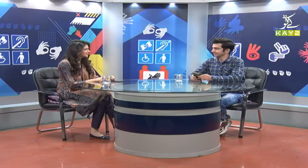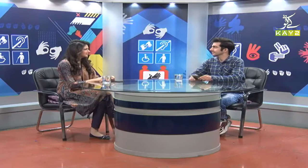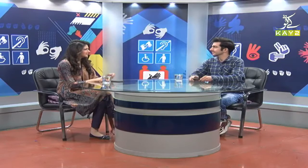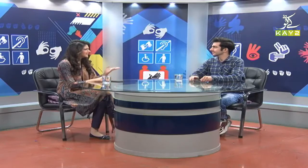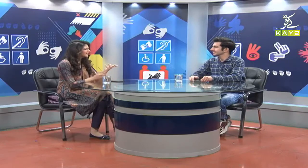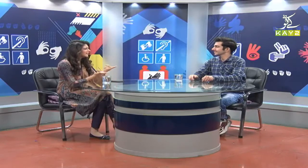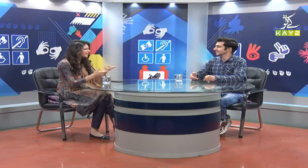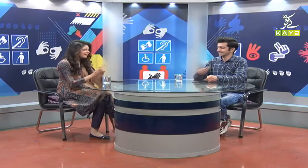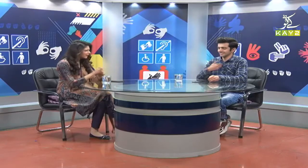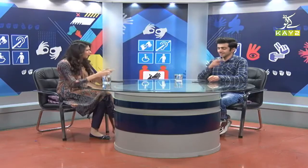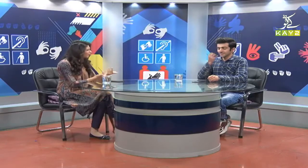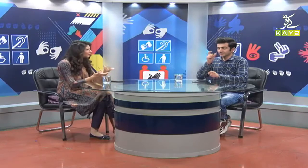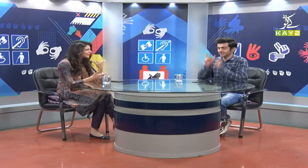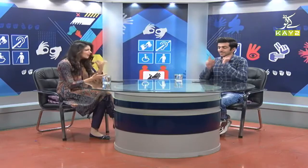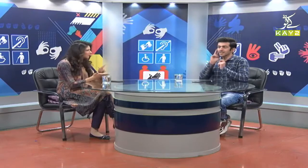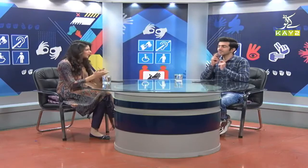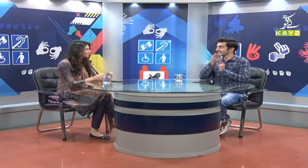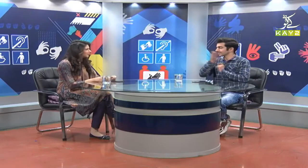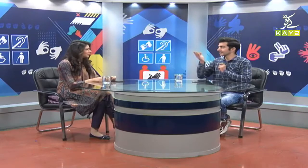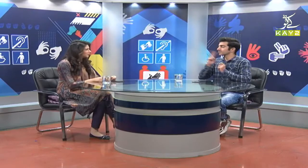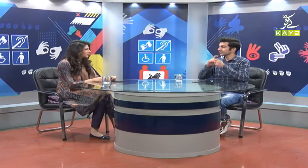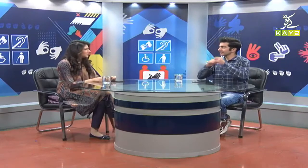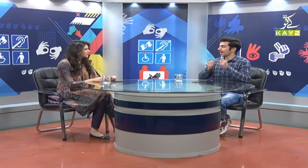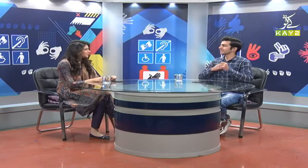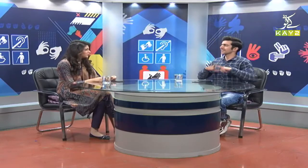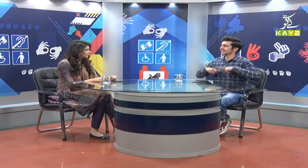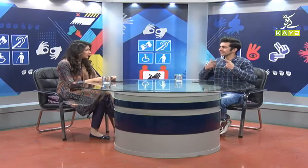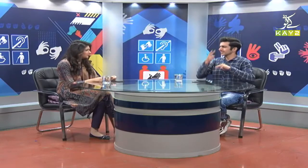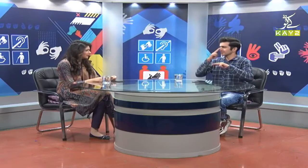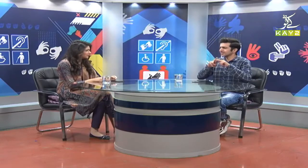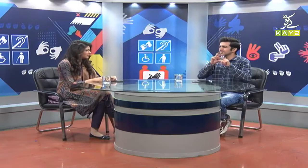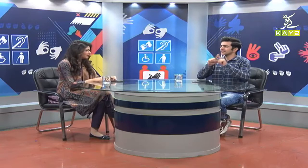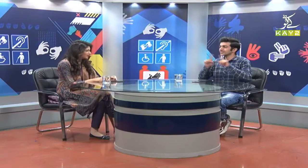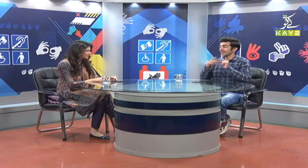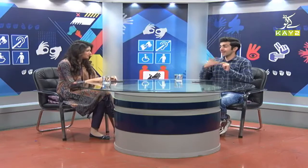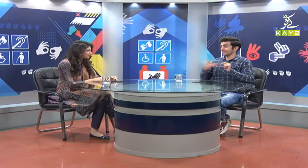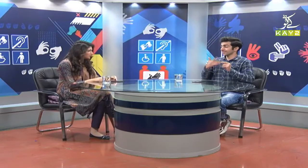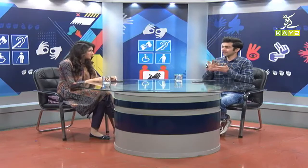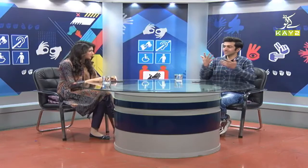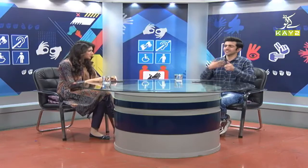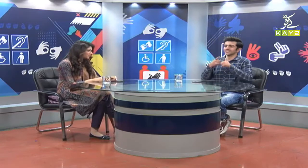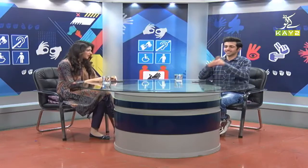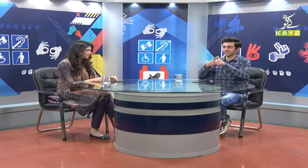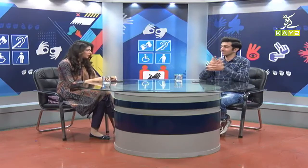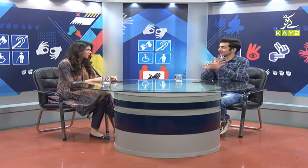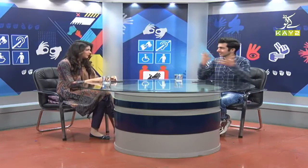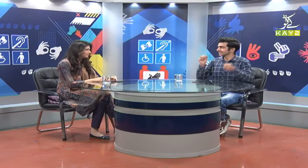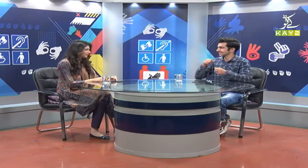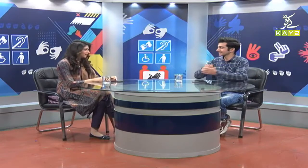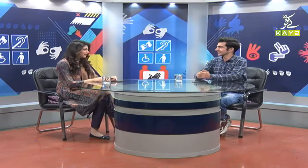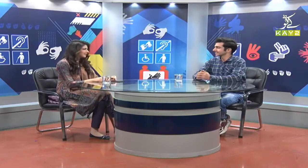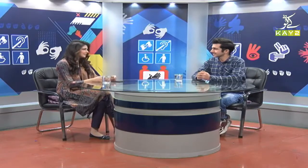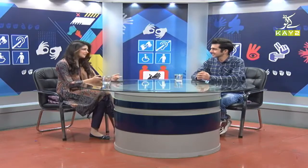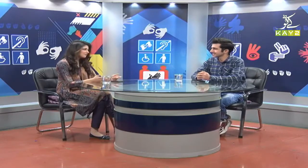हसन, ये क्या कर रहे हो? क्या मोबाइल पे लगे हो? जो मेरे फ्रेंड्स ने मेरे से क्वेश्चंस पूछे हैं, मैं उनका